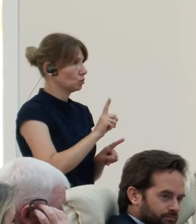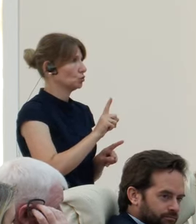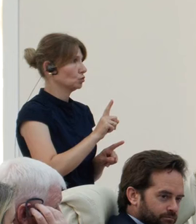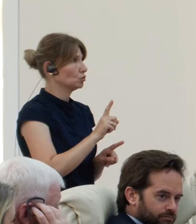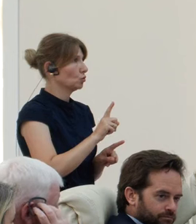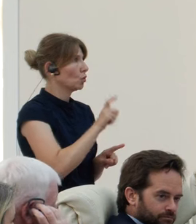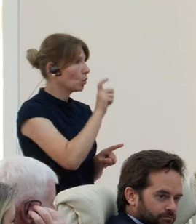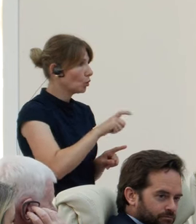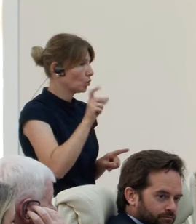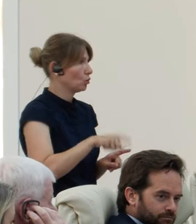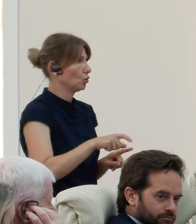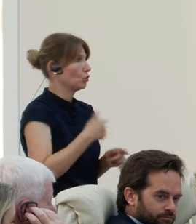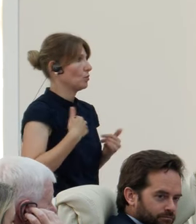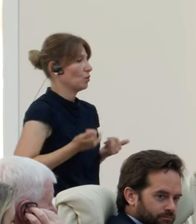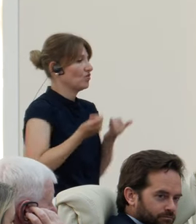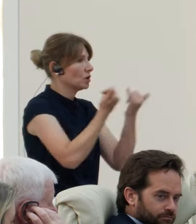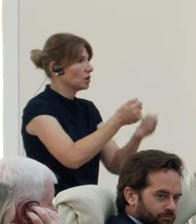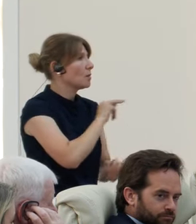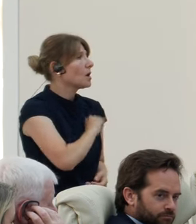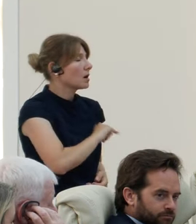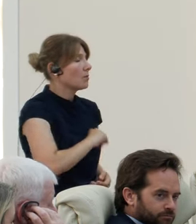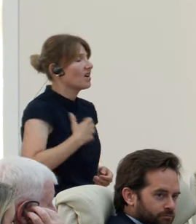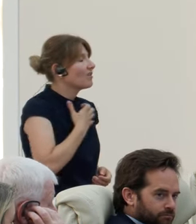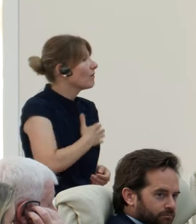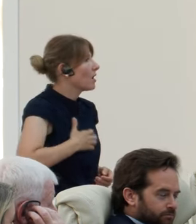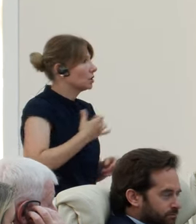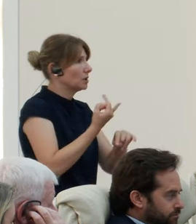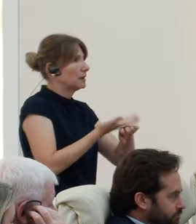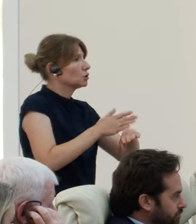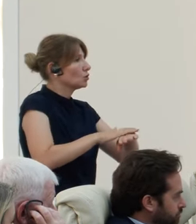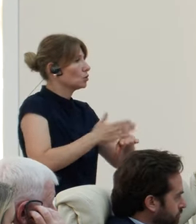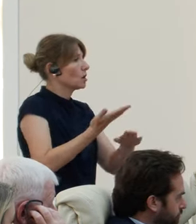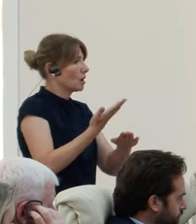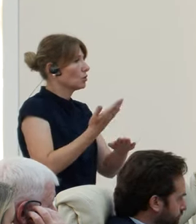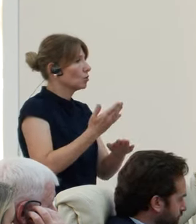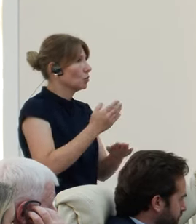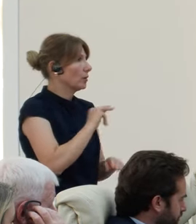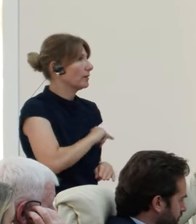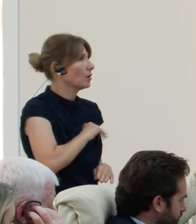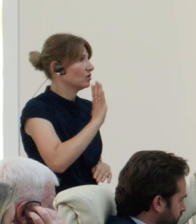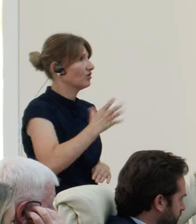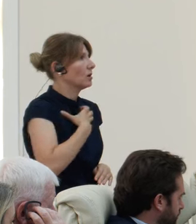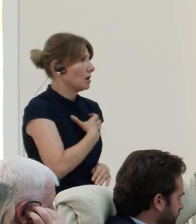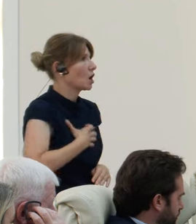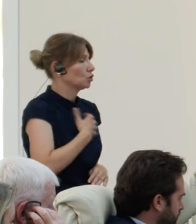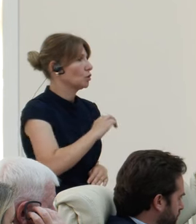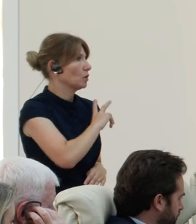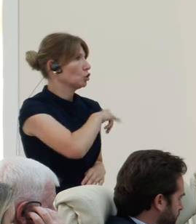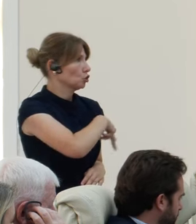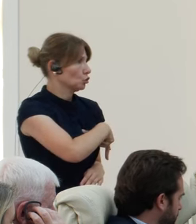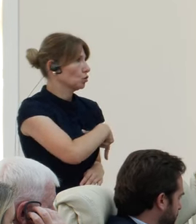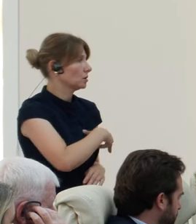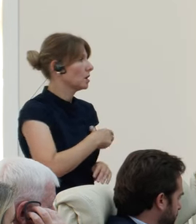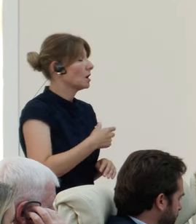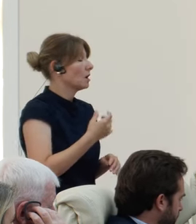apreciem foarte mult munca importantă și dificilă pe care o fac. Vreau să